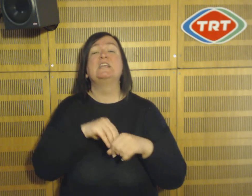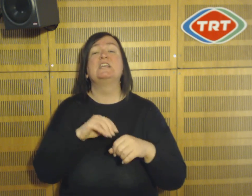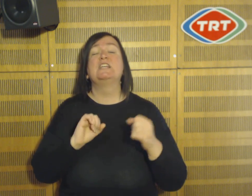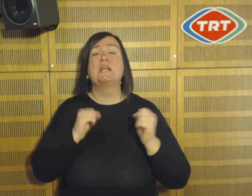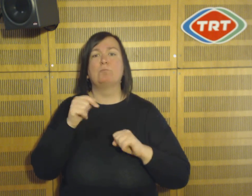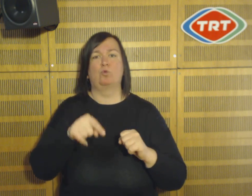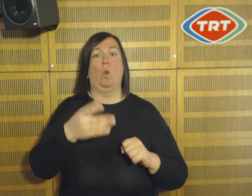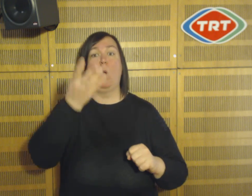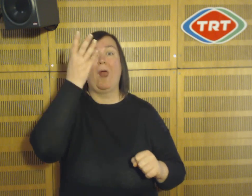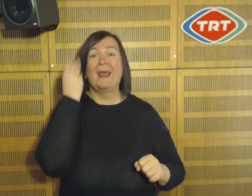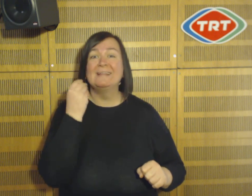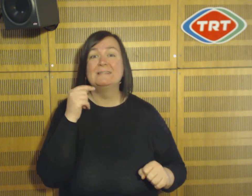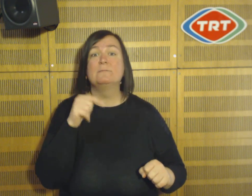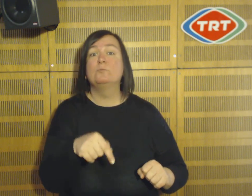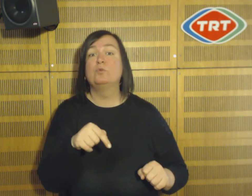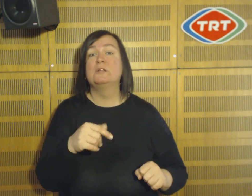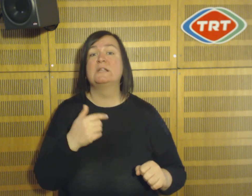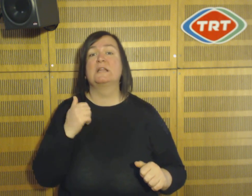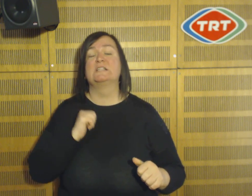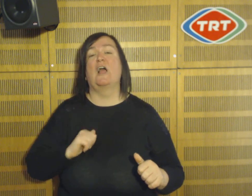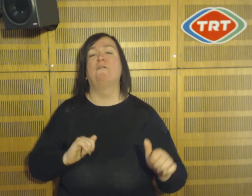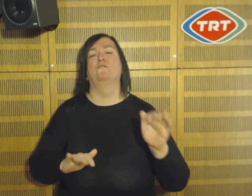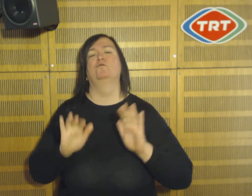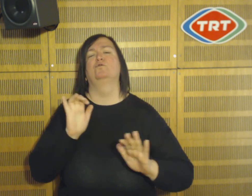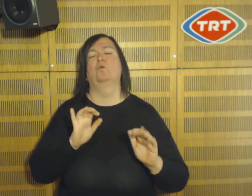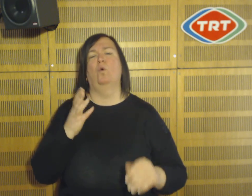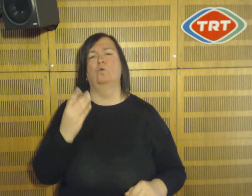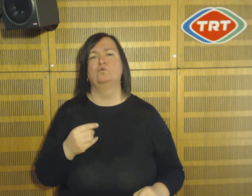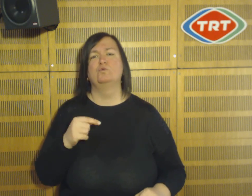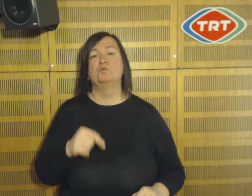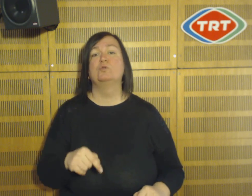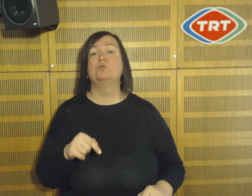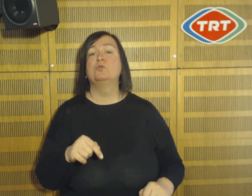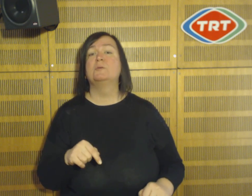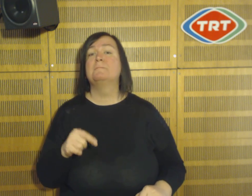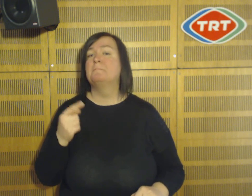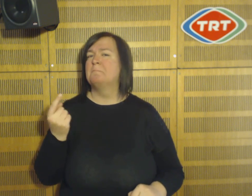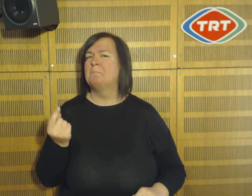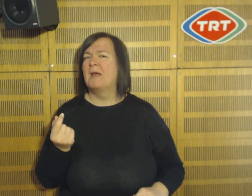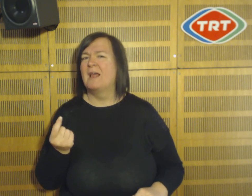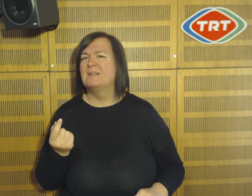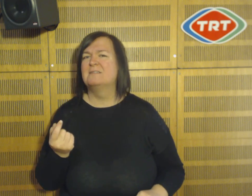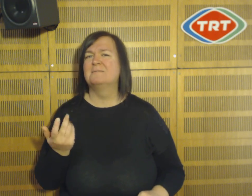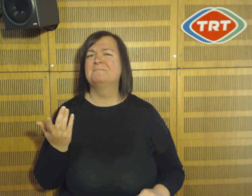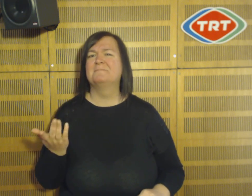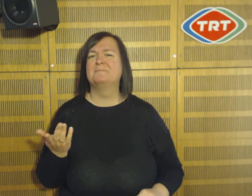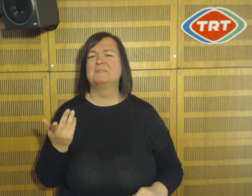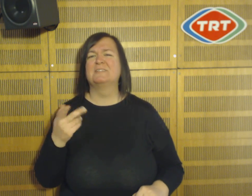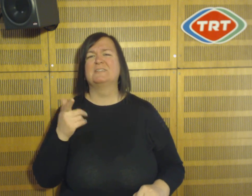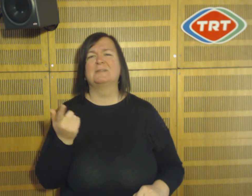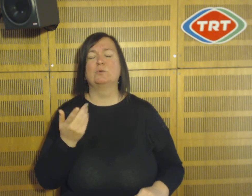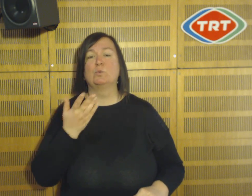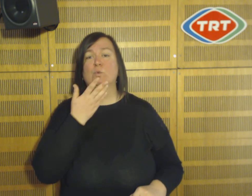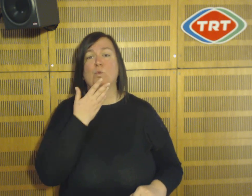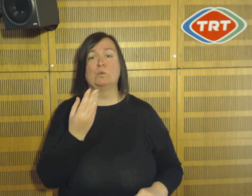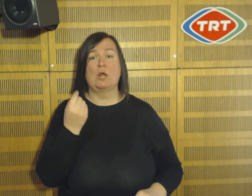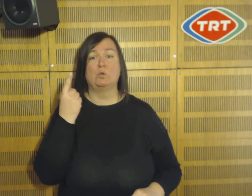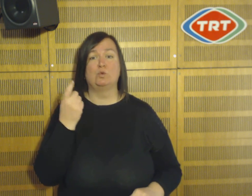öğrensin Ve bunların savunucusu olsun Eee biraz da hakikaten şey gibi güzel düşünülmüş bir teması